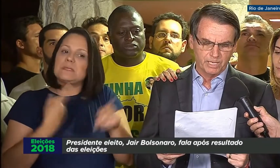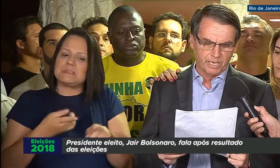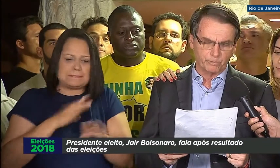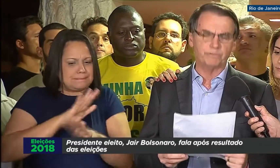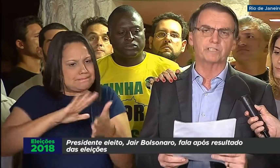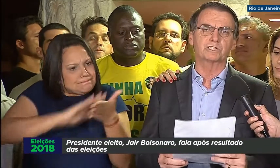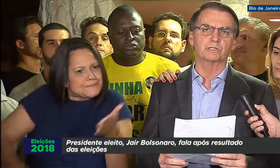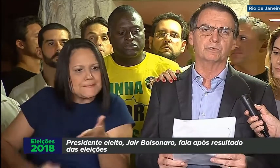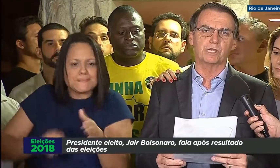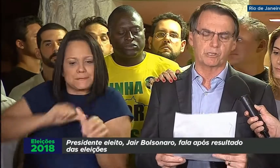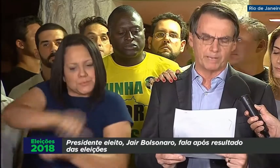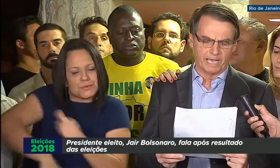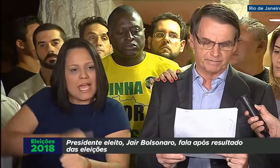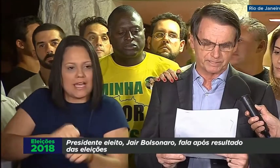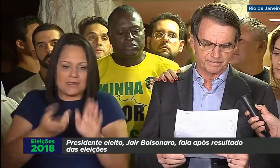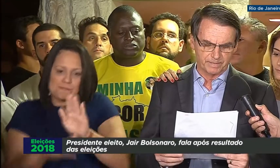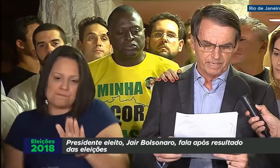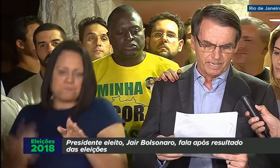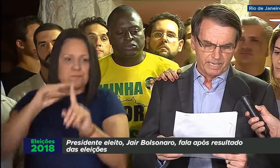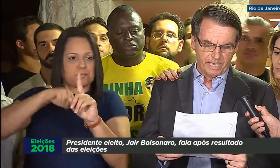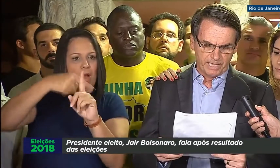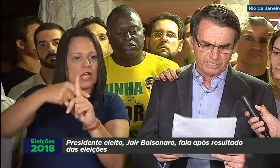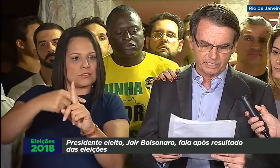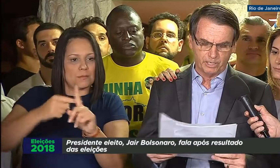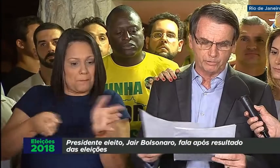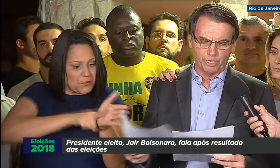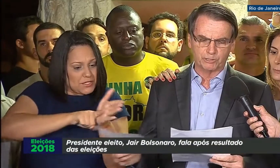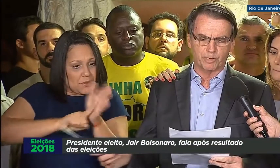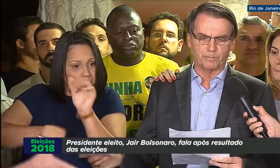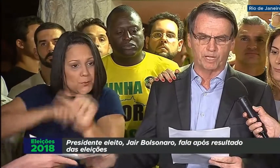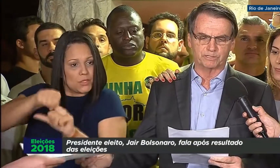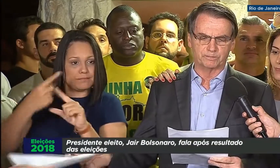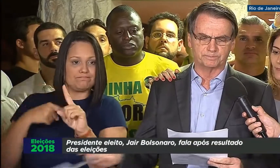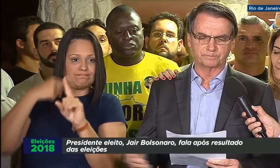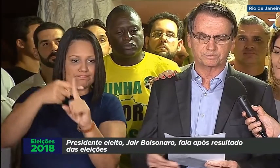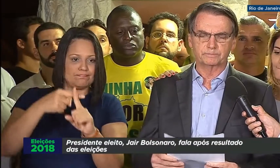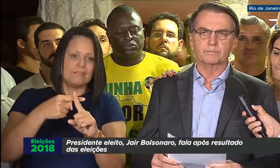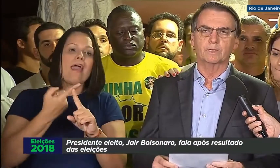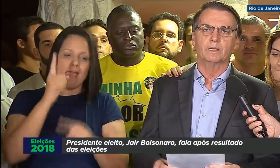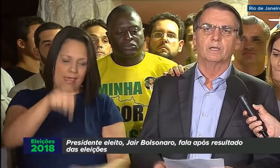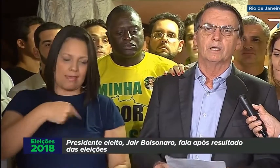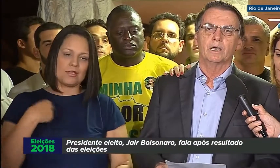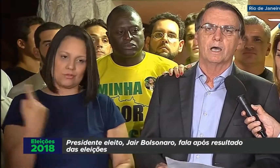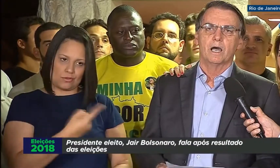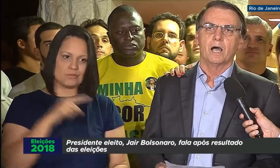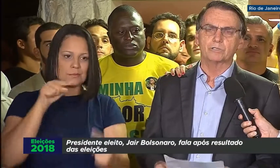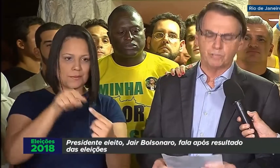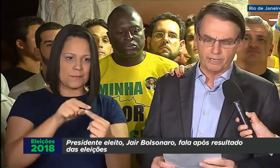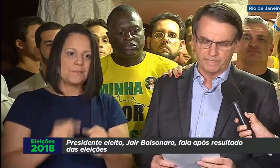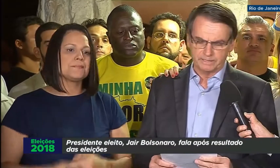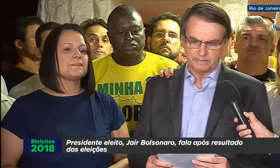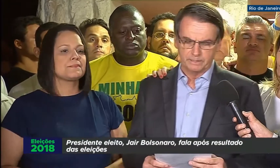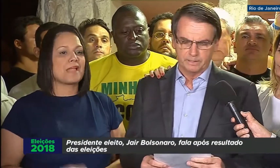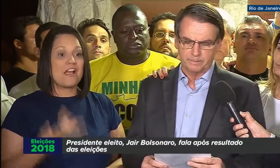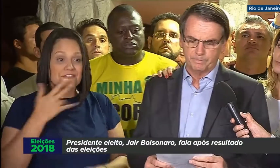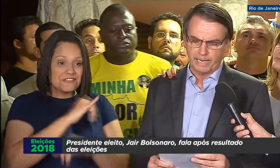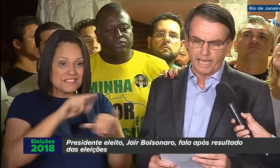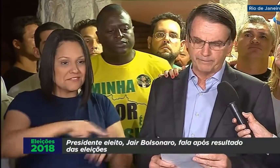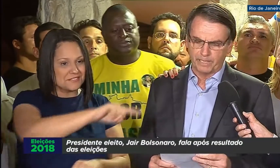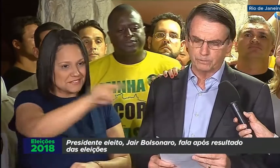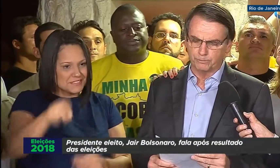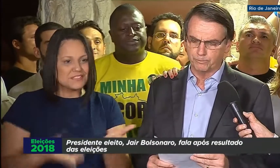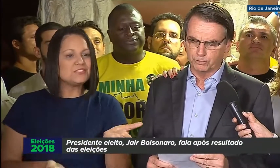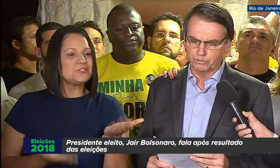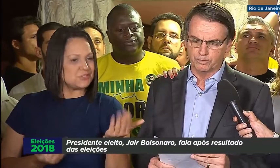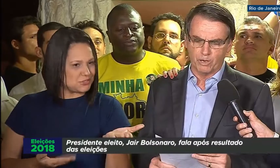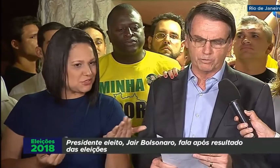possível e convertido em superávit. Este é o nosso propósito. Aos jovens,